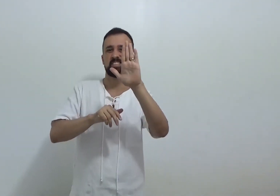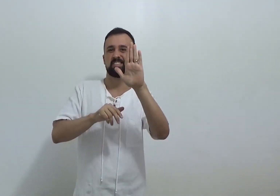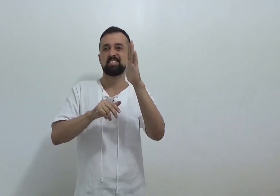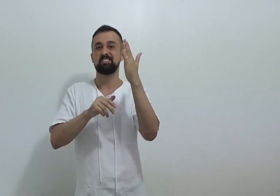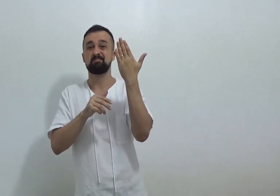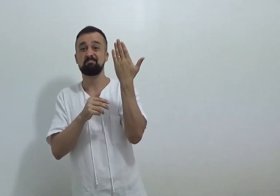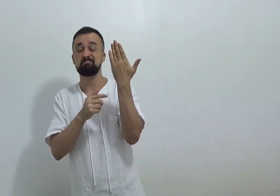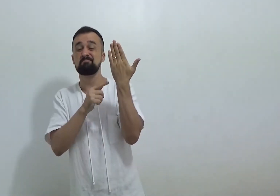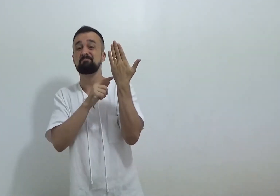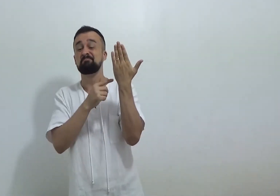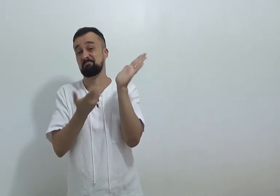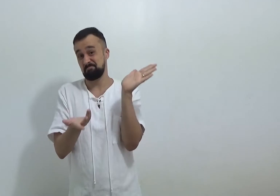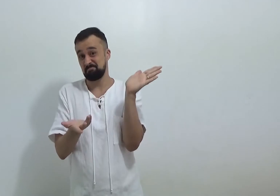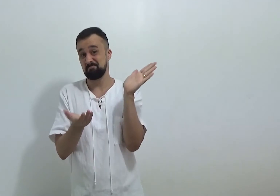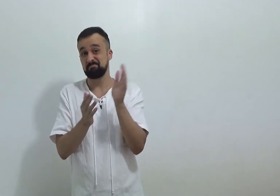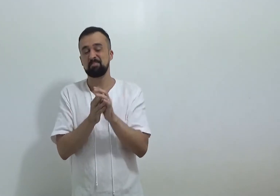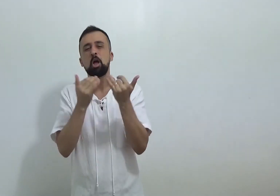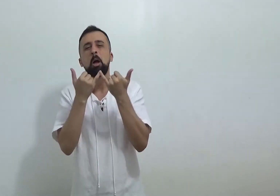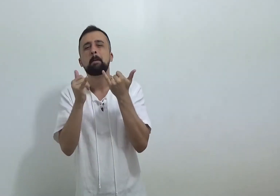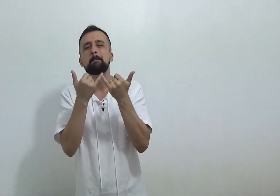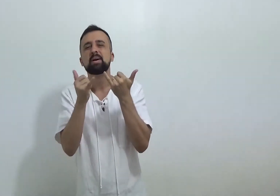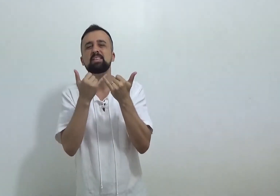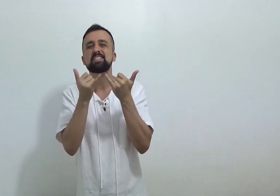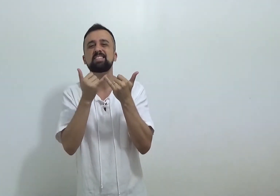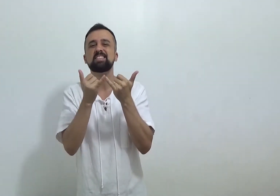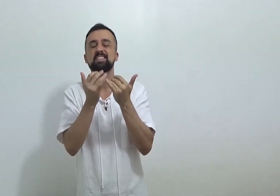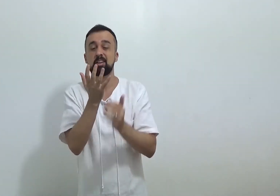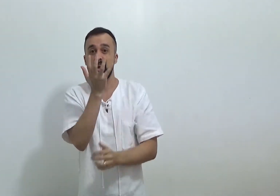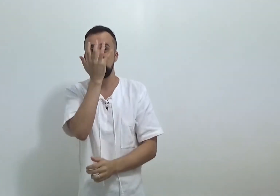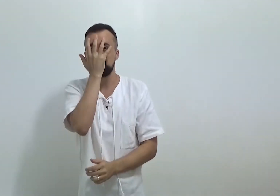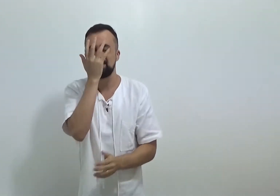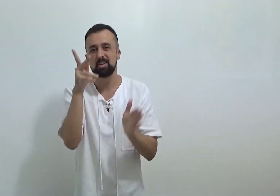e suas facetas, não é mesmo?